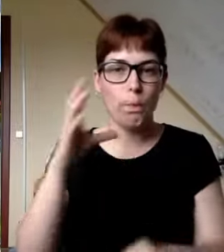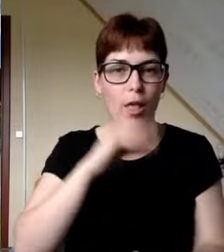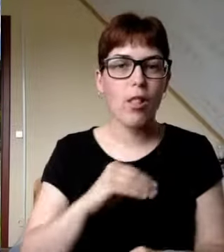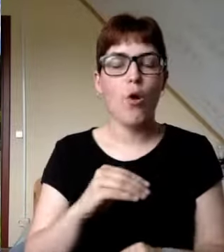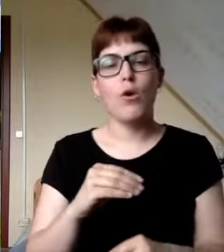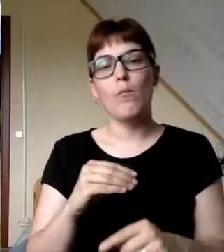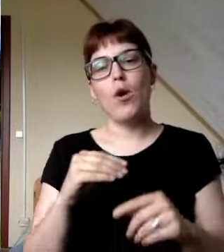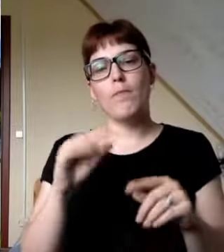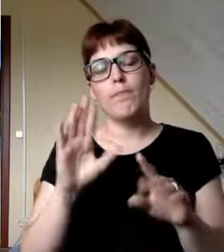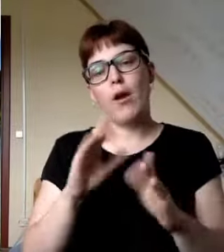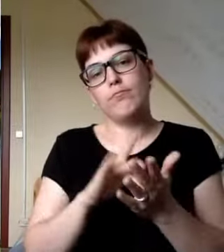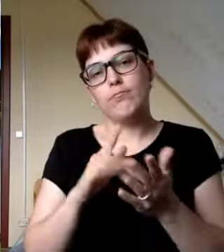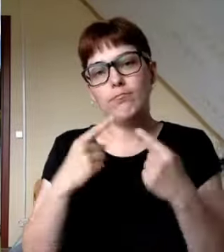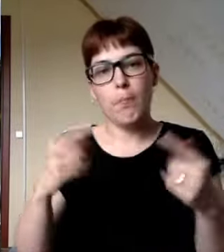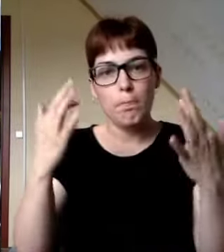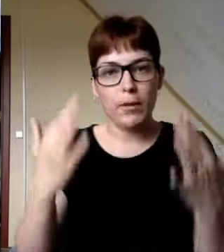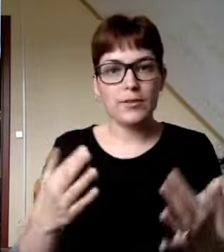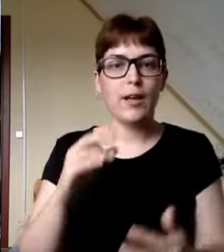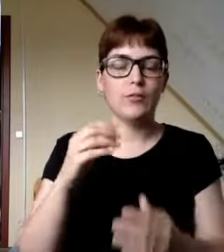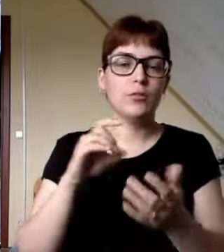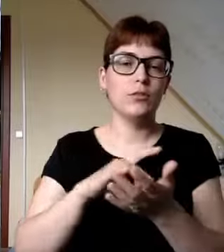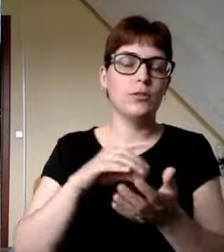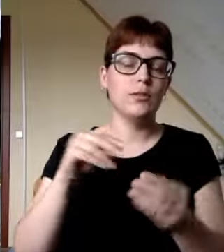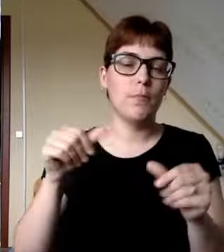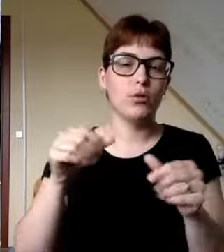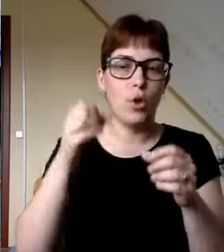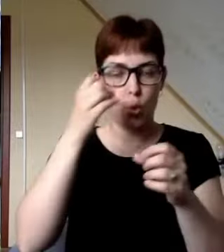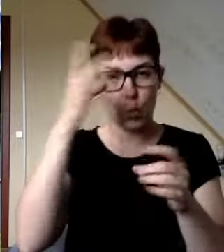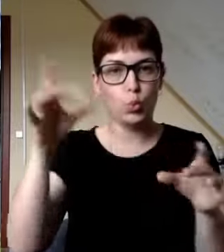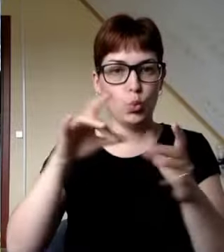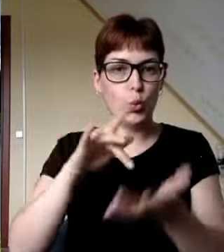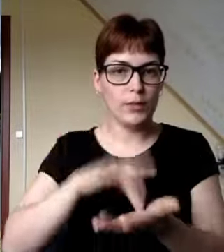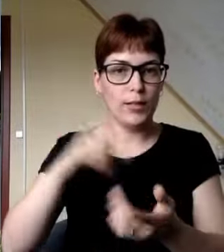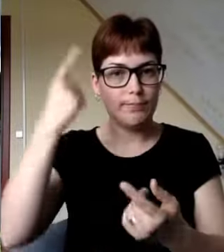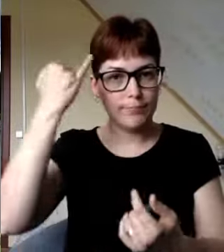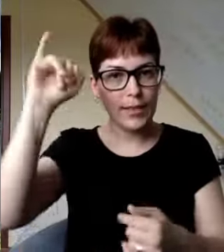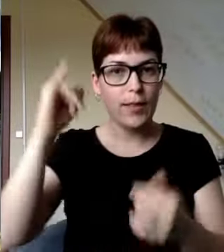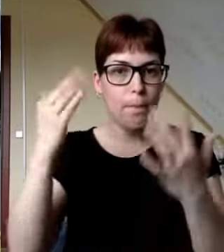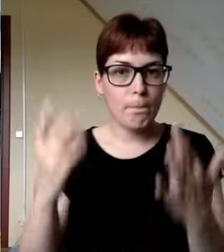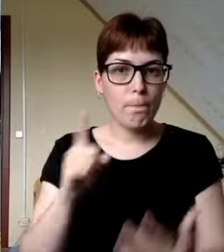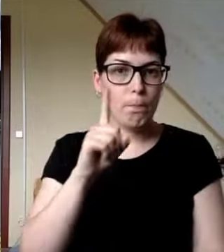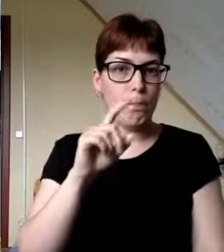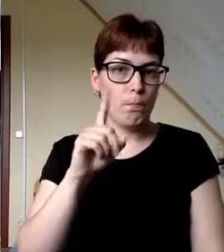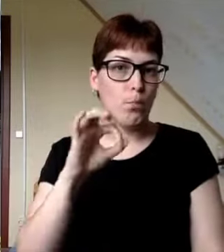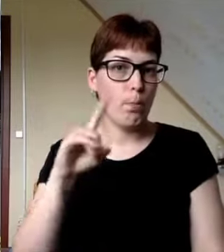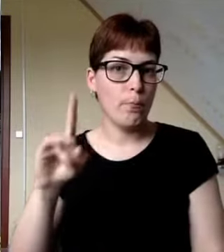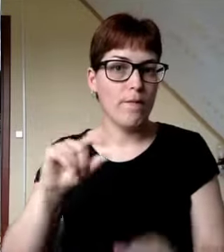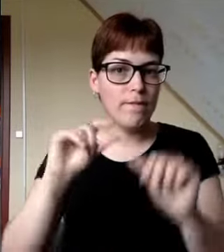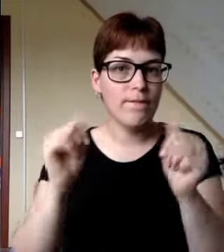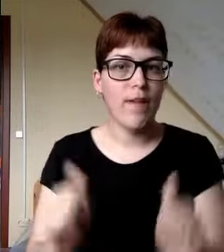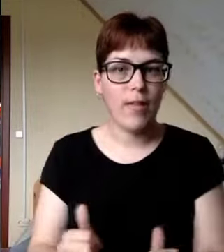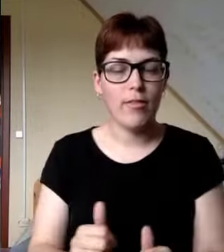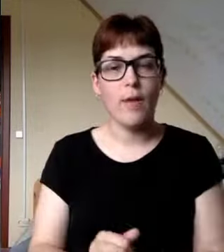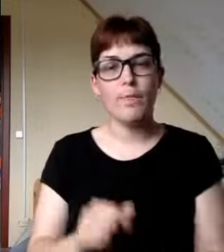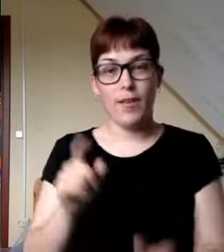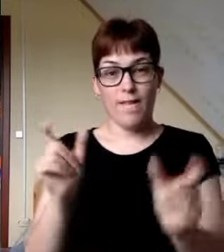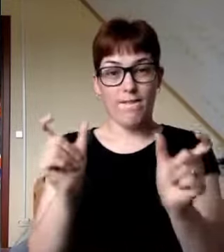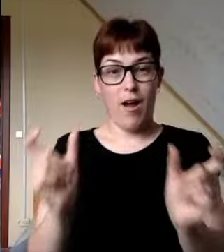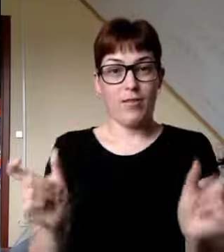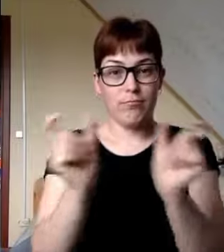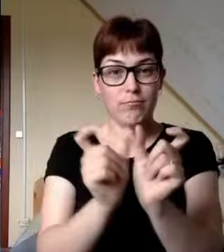sklajā rīdēju par pasākumiem, kuri tiktu organizēti pop-up veidā. Vārdu salikums pop-up tiešā tulkojumā no